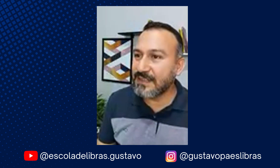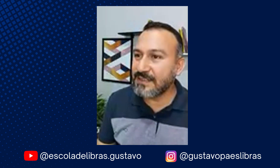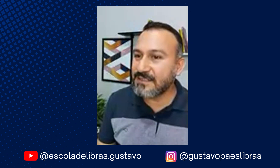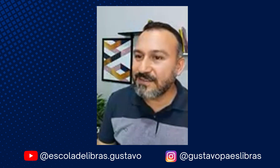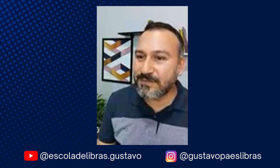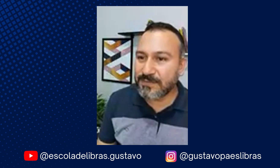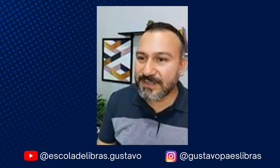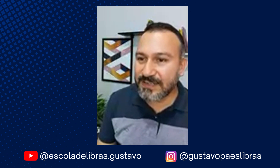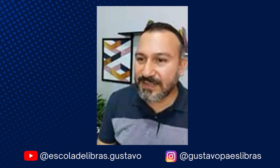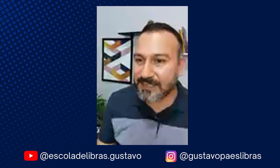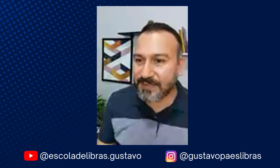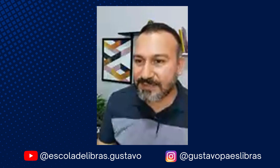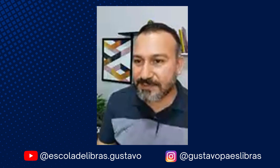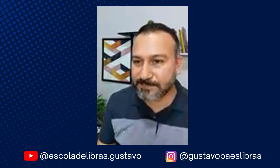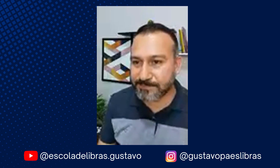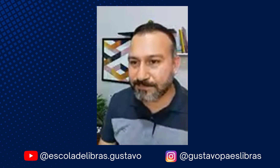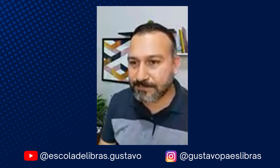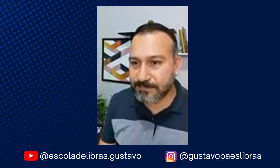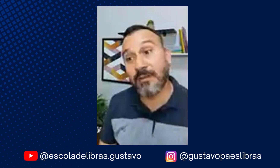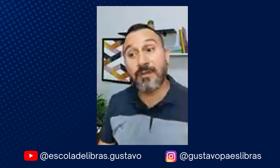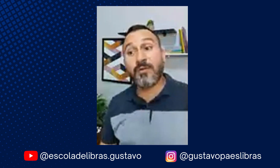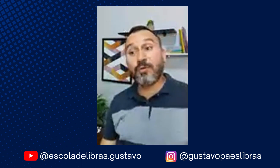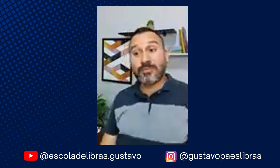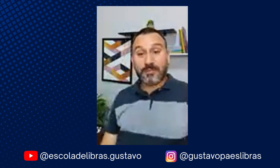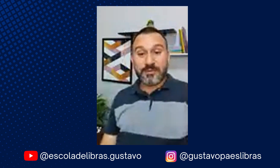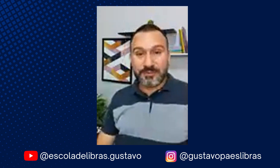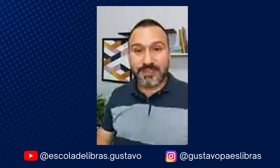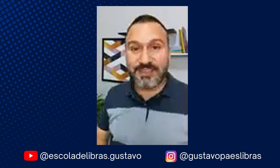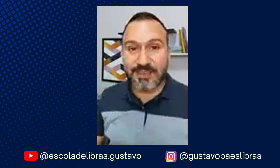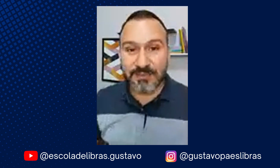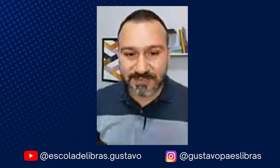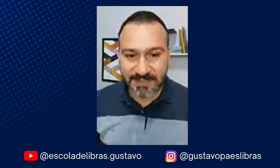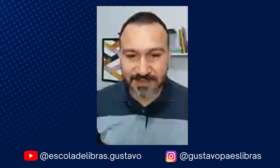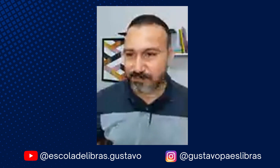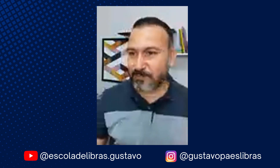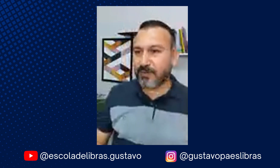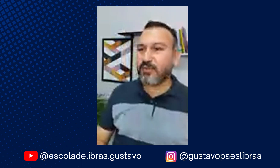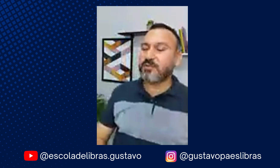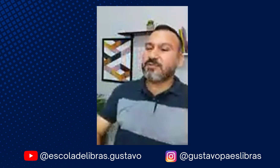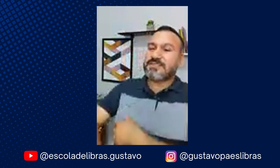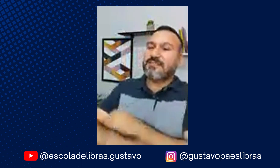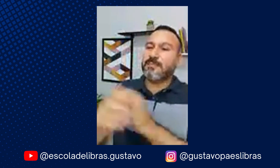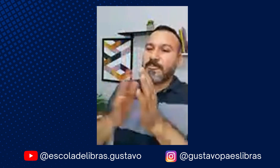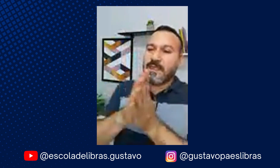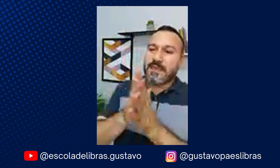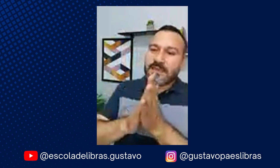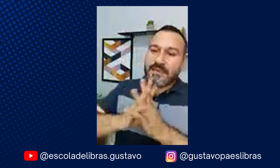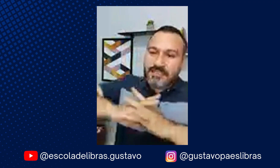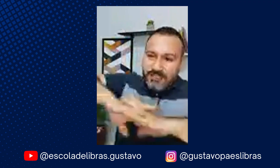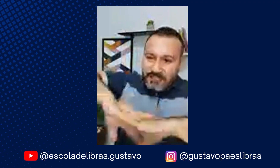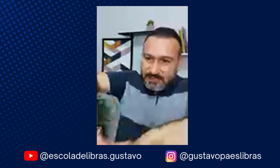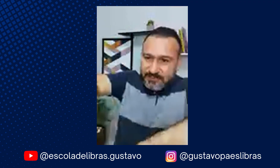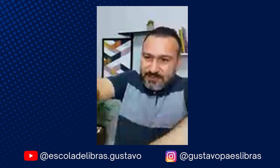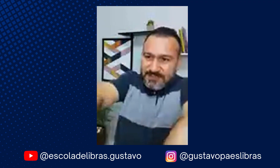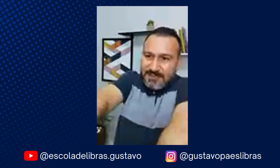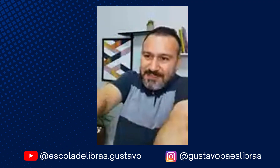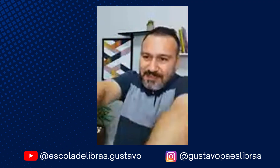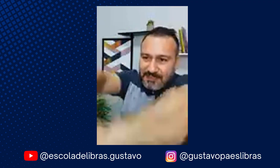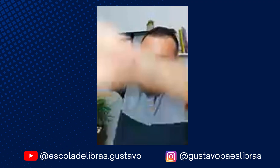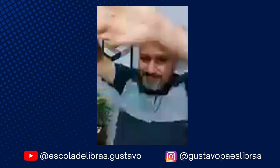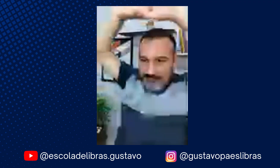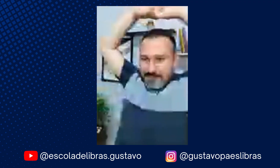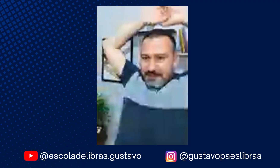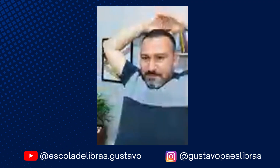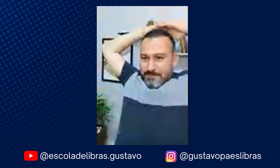você se desenvolver na Libras. Outra pergunta aqui que me fizeram. Professor Gustavo, que dica você